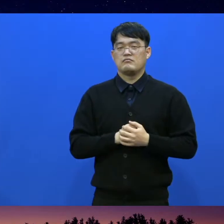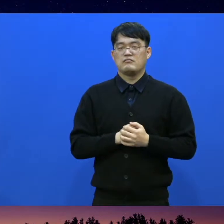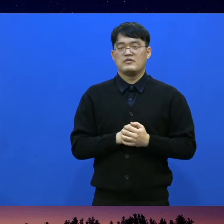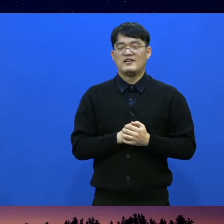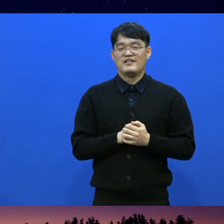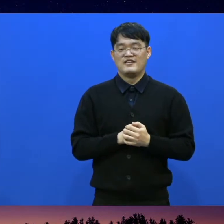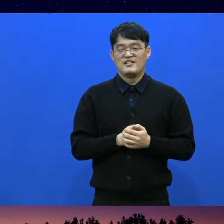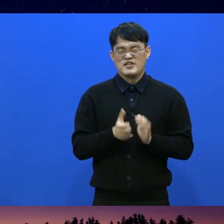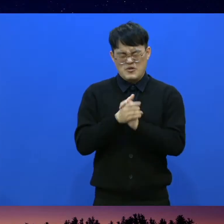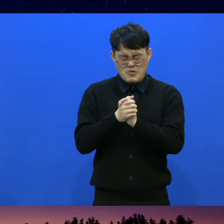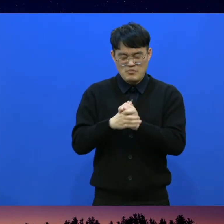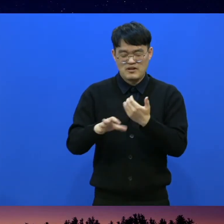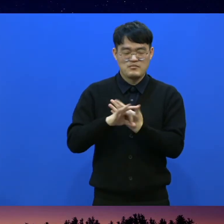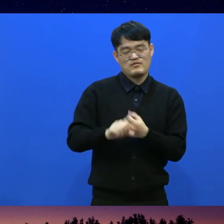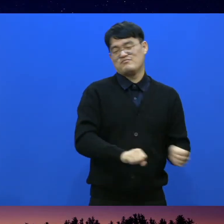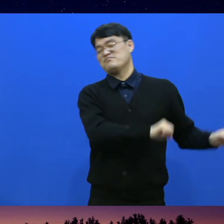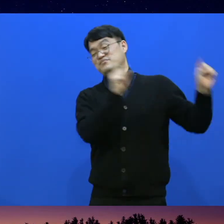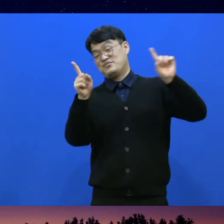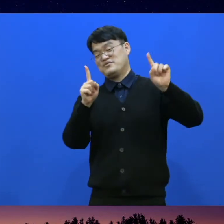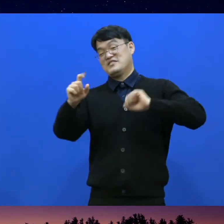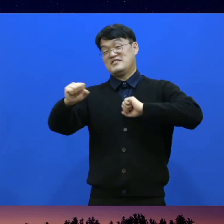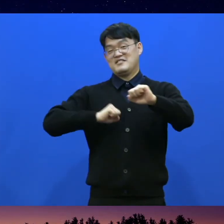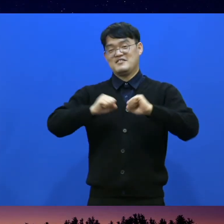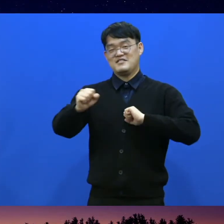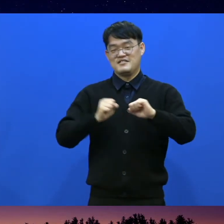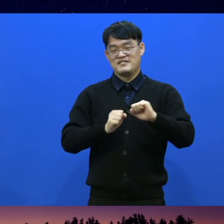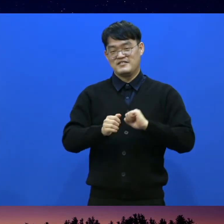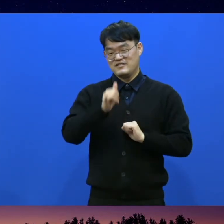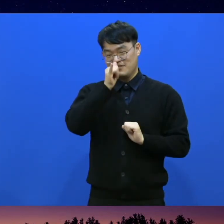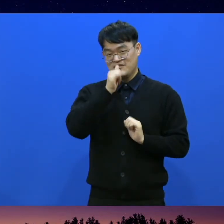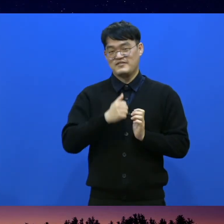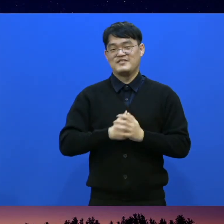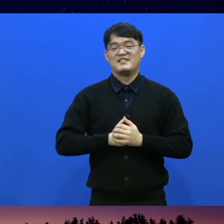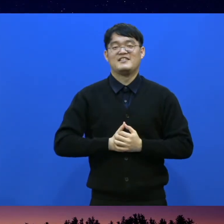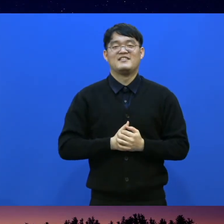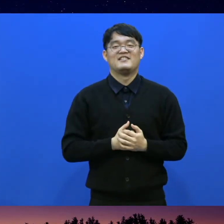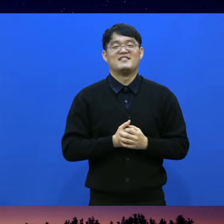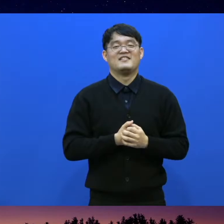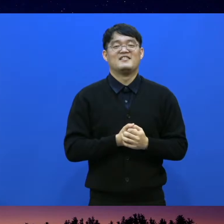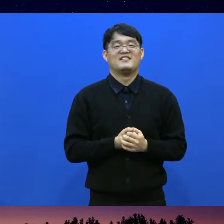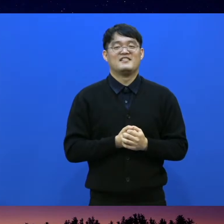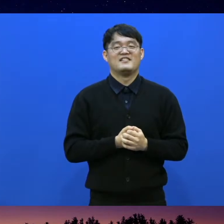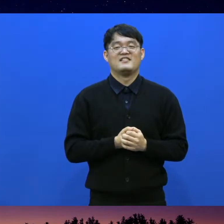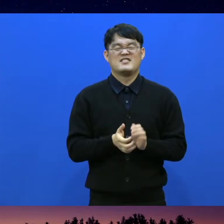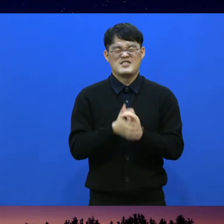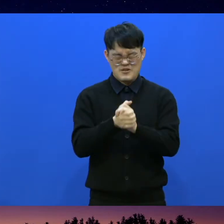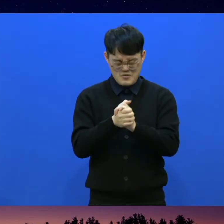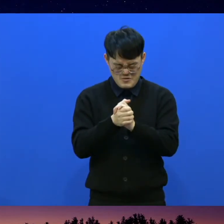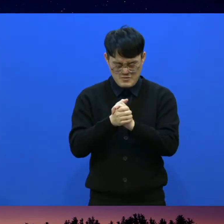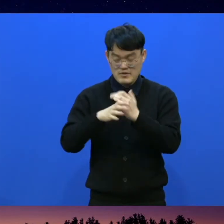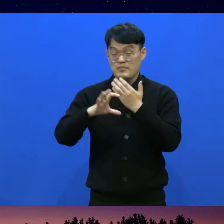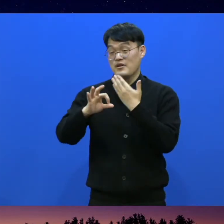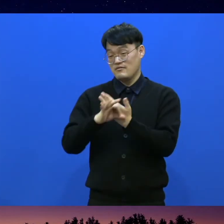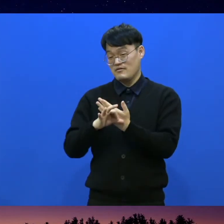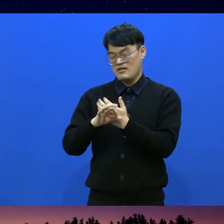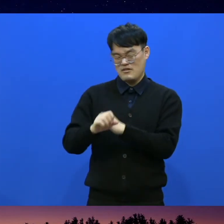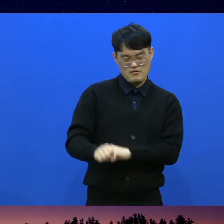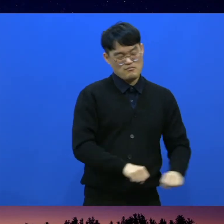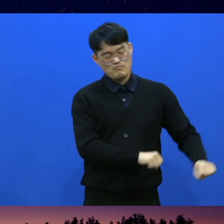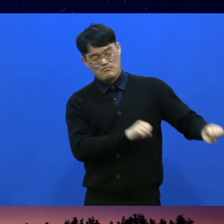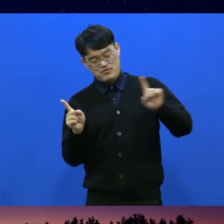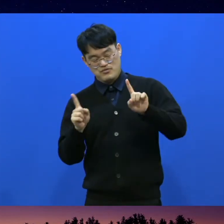하는 역사가 일어나는 거예요. 나 아무것도 안 했는데. 기도만 하면 사는